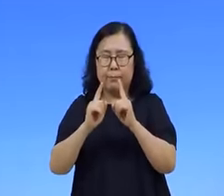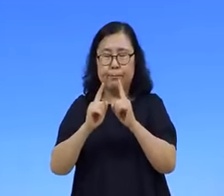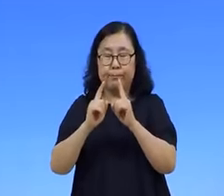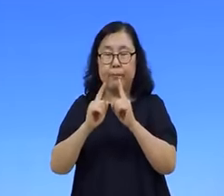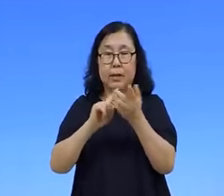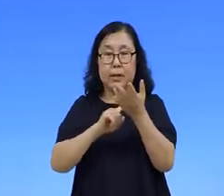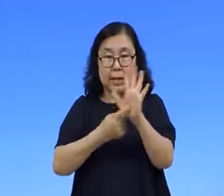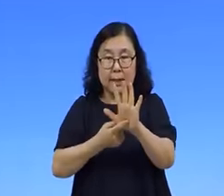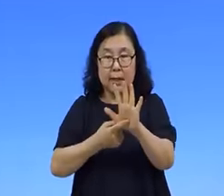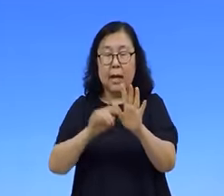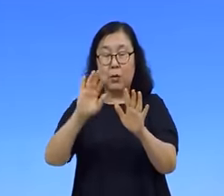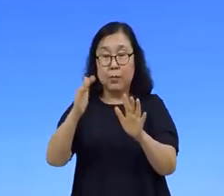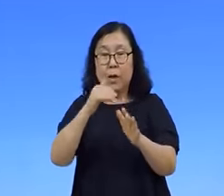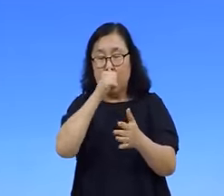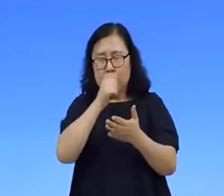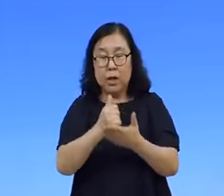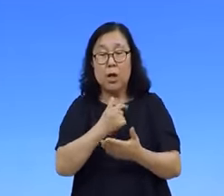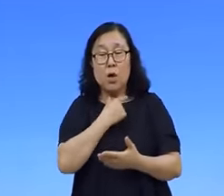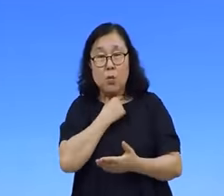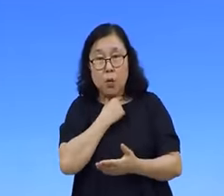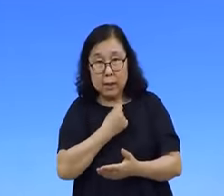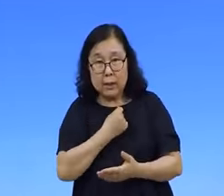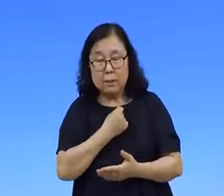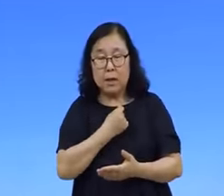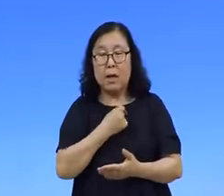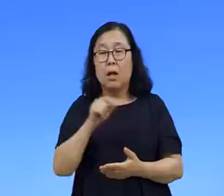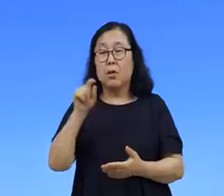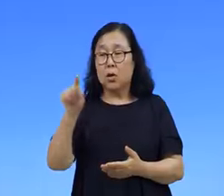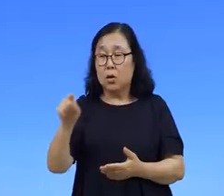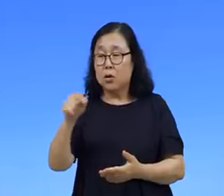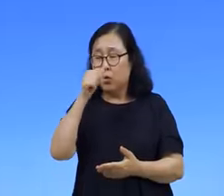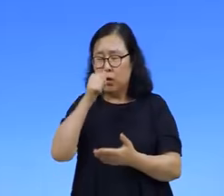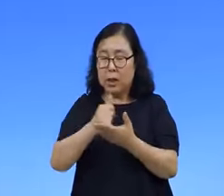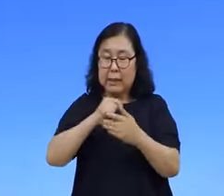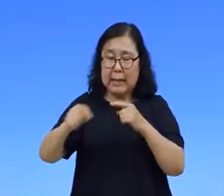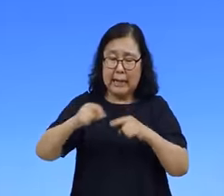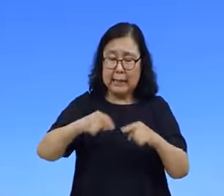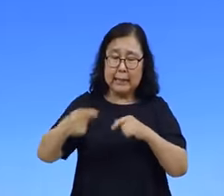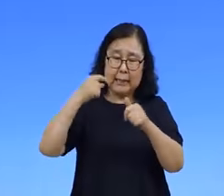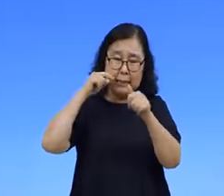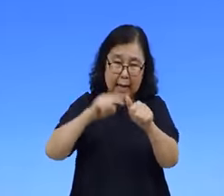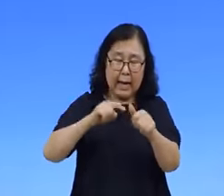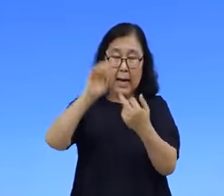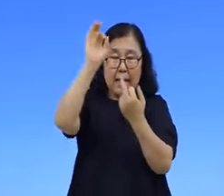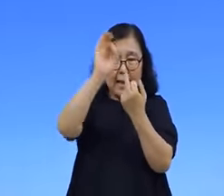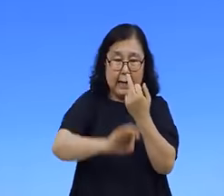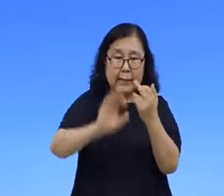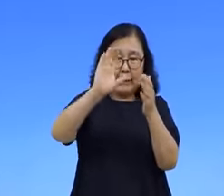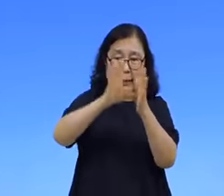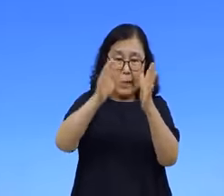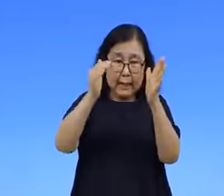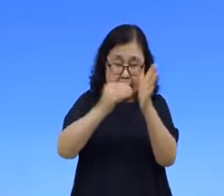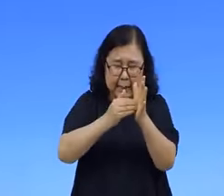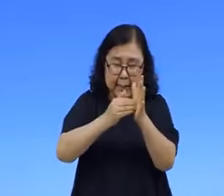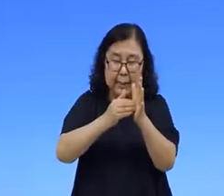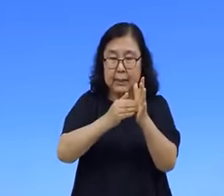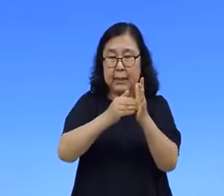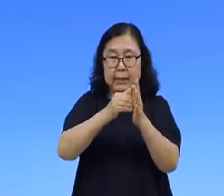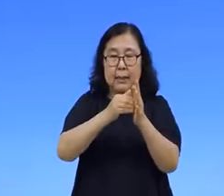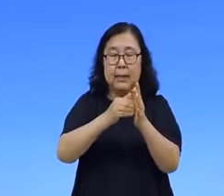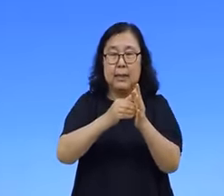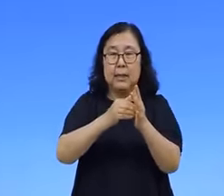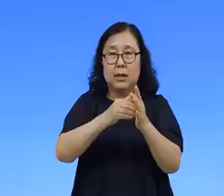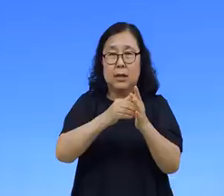말씀이에요. 죄가 너를 원하나 너는 죄를 다스릴지니라. 해가 질 때까지 이거 품으면 안 된다. 그 같은